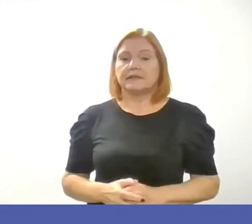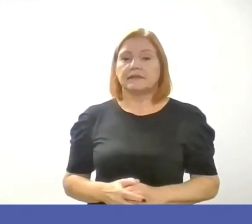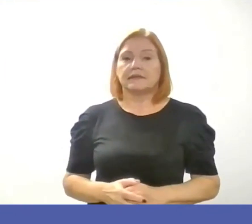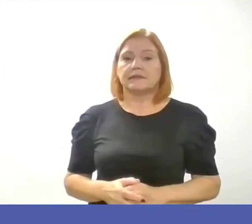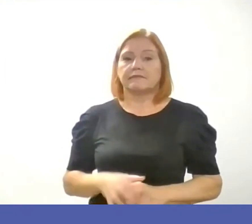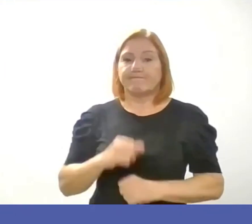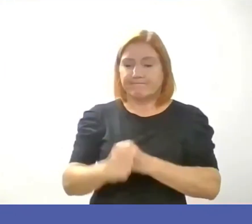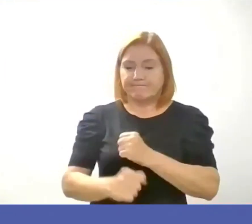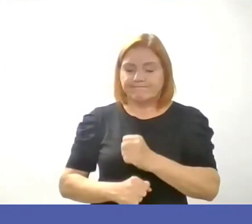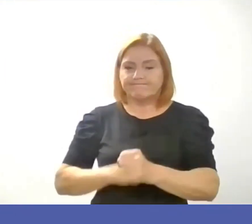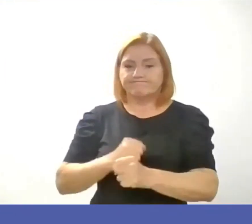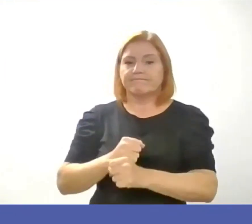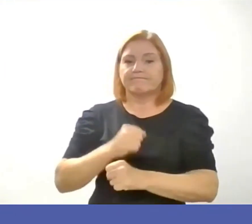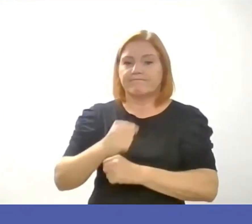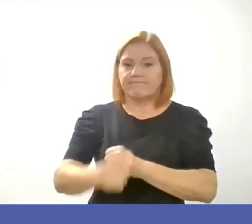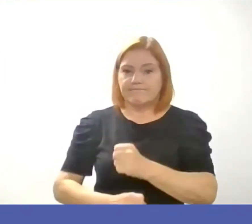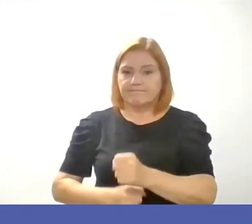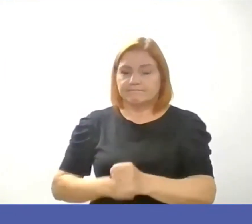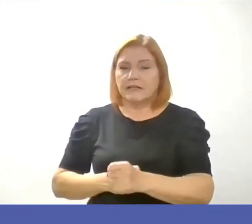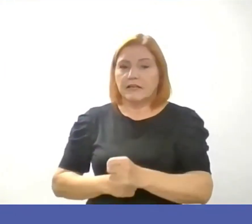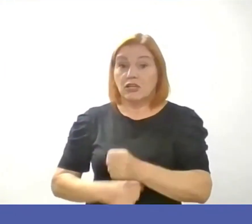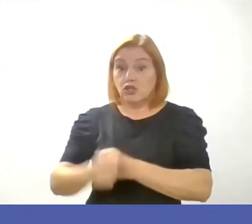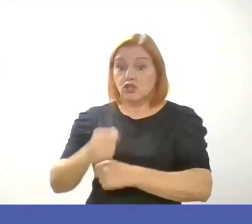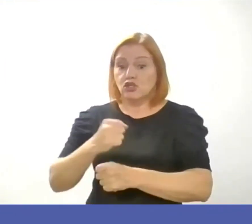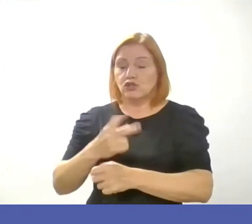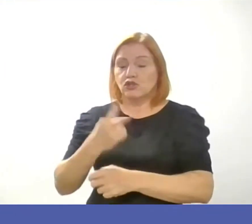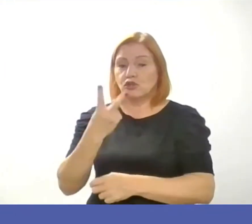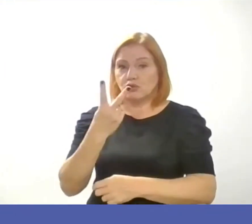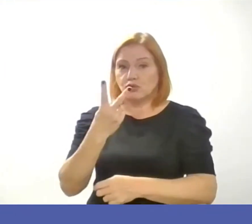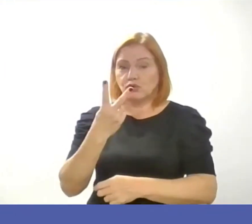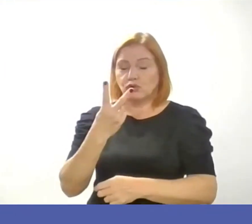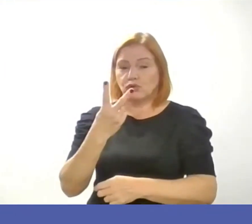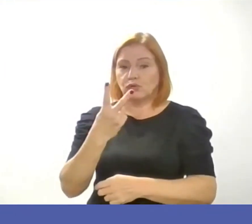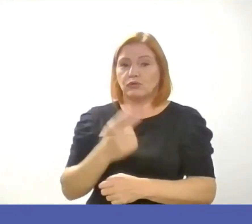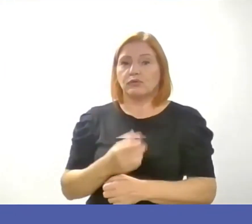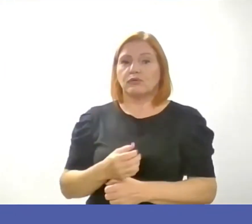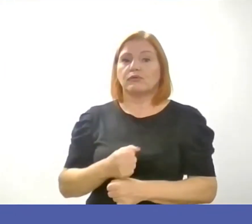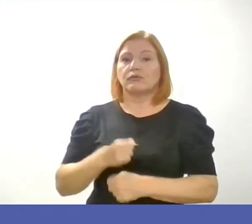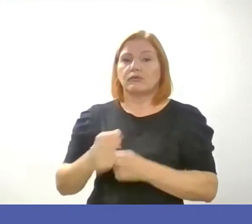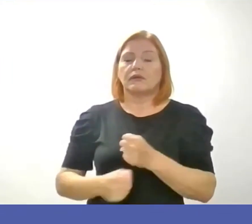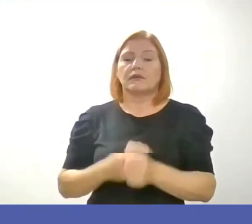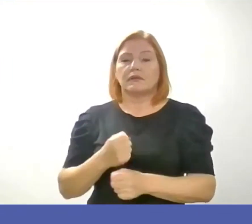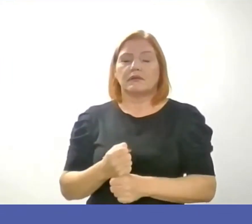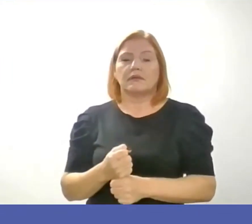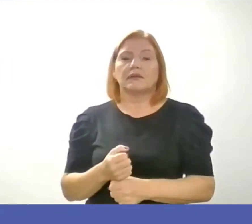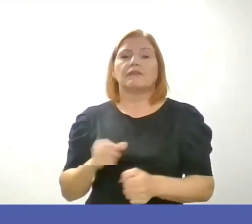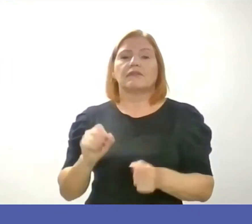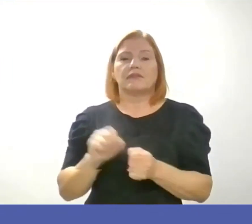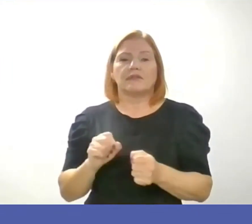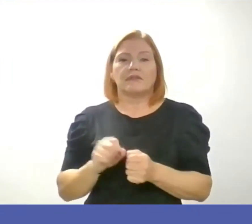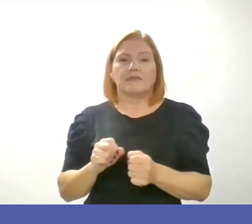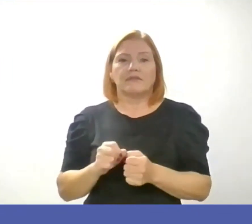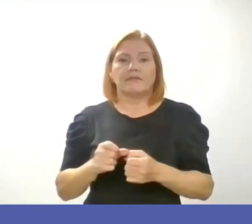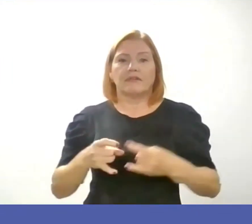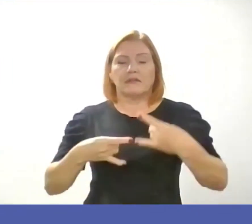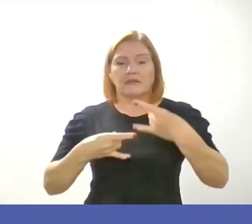pandemia, fazendo live todo sábado de manhã para os comportores.